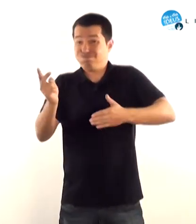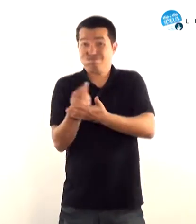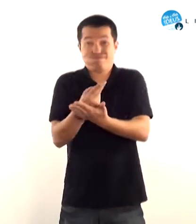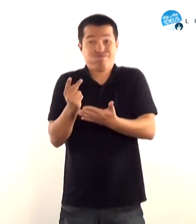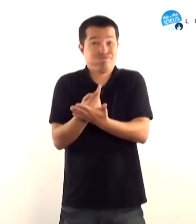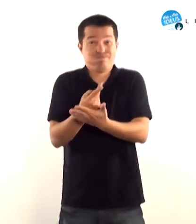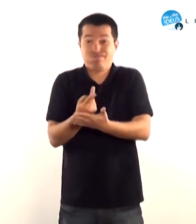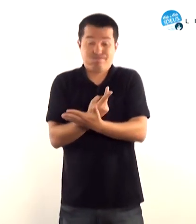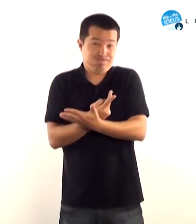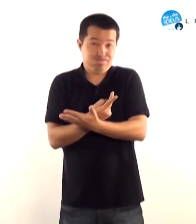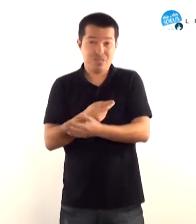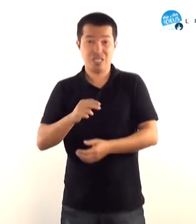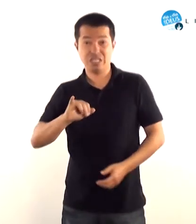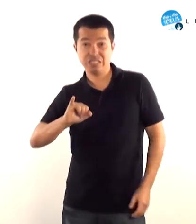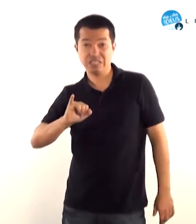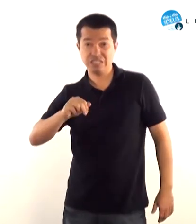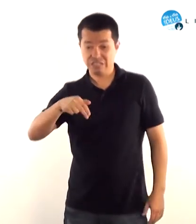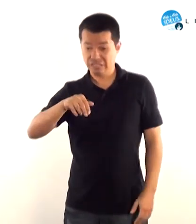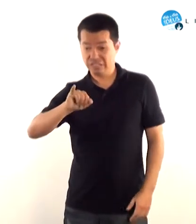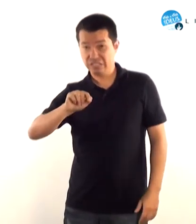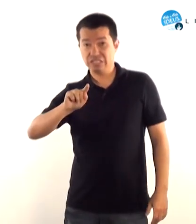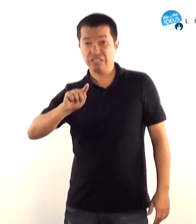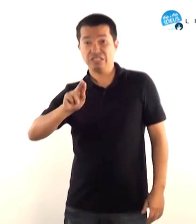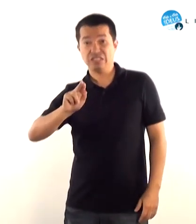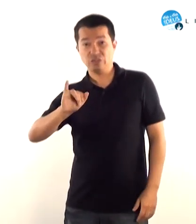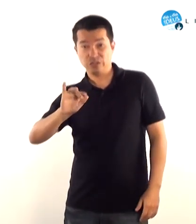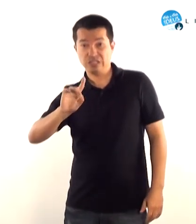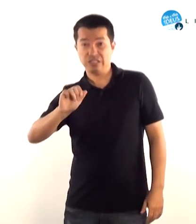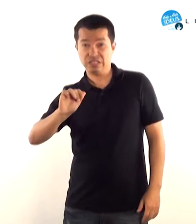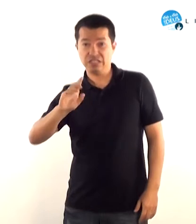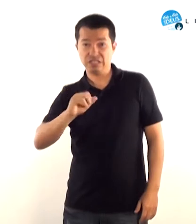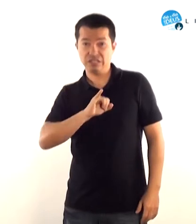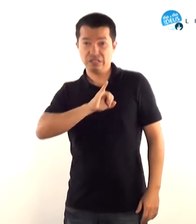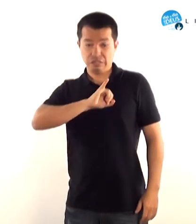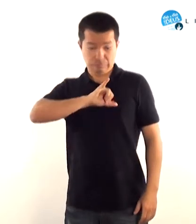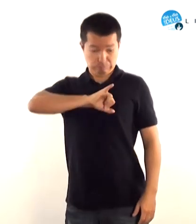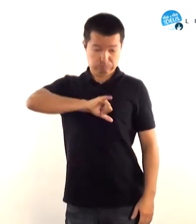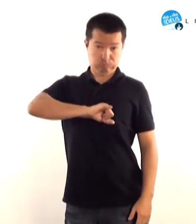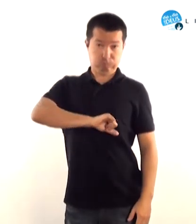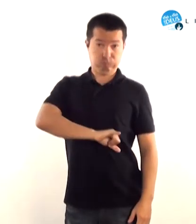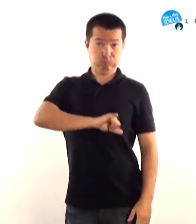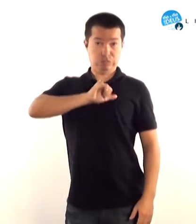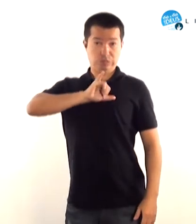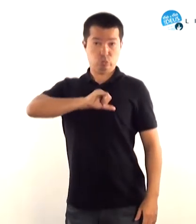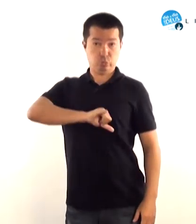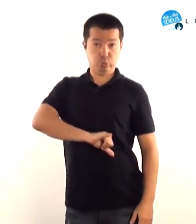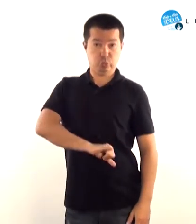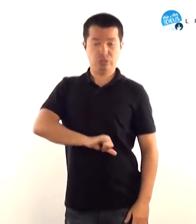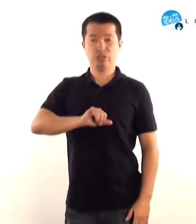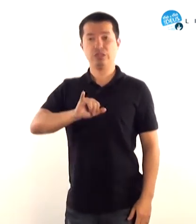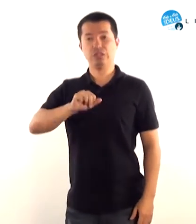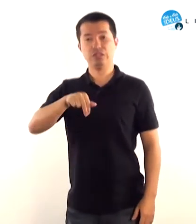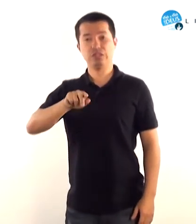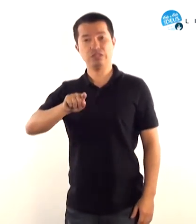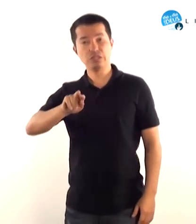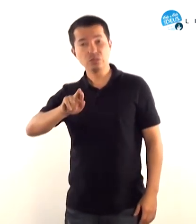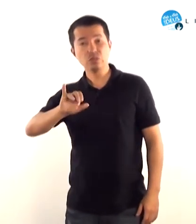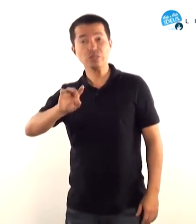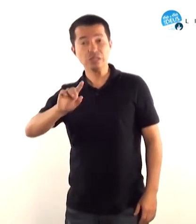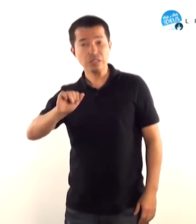E lá no capítulo 18, verso 20, ele já anuncia para Abraão que isso vai acontecer. No capítulo 19,